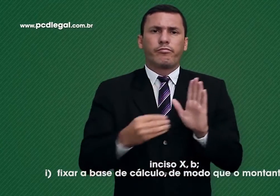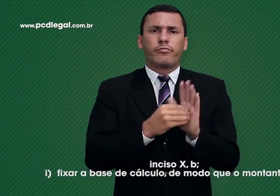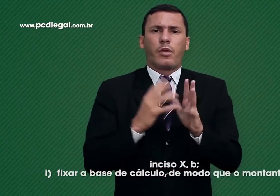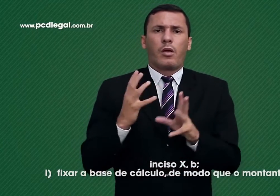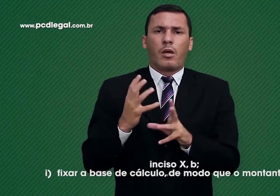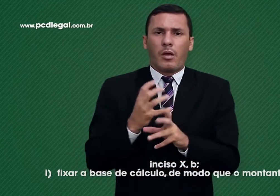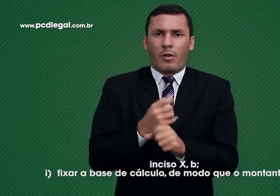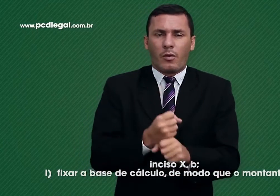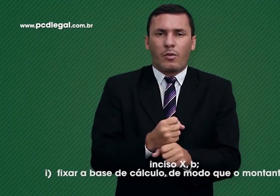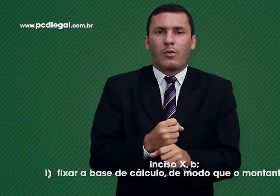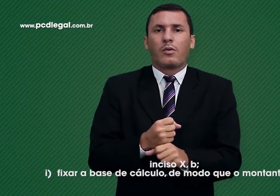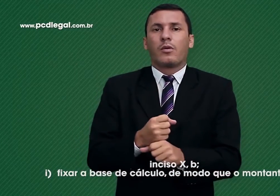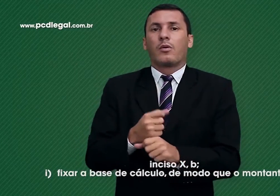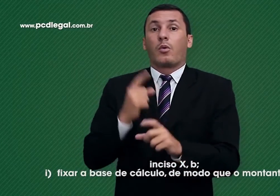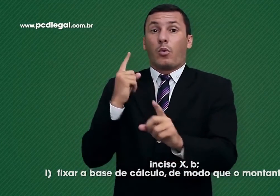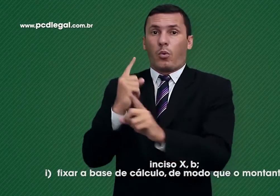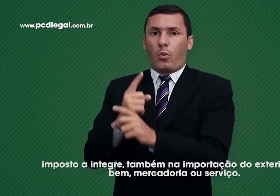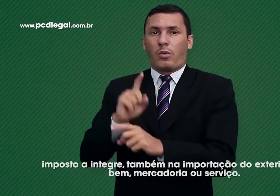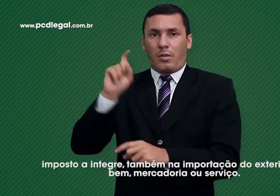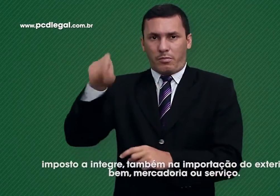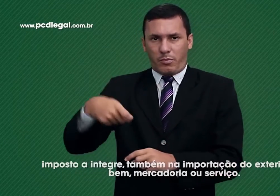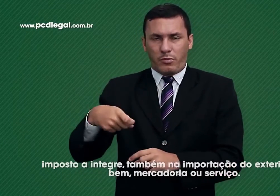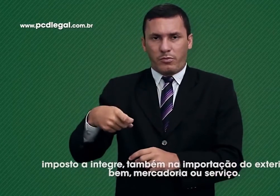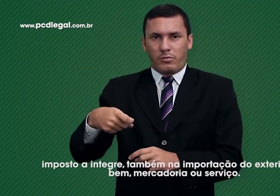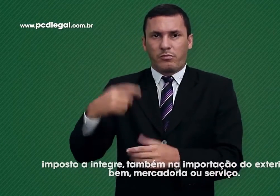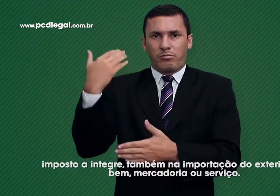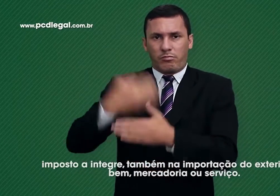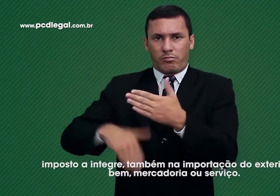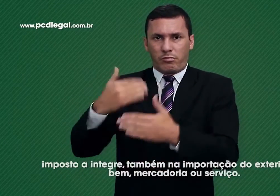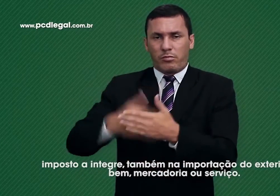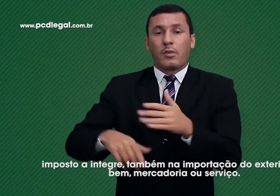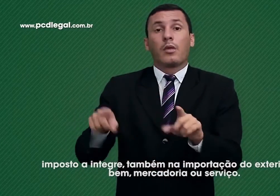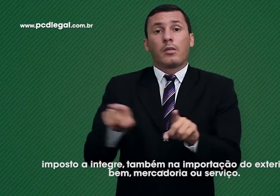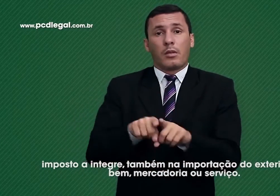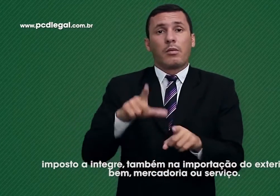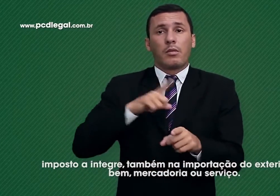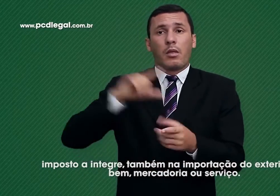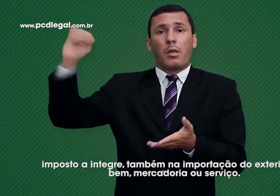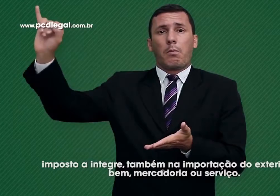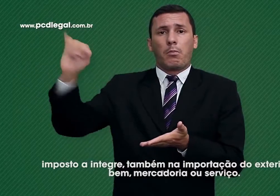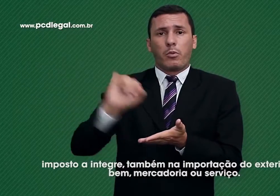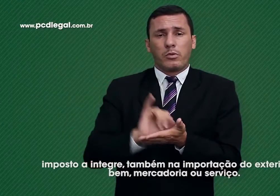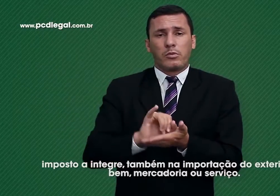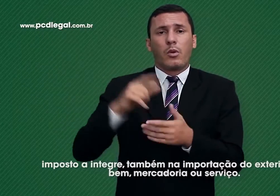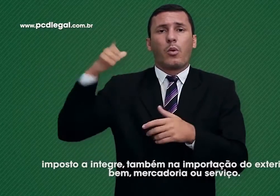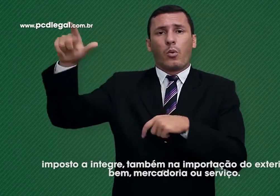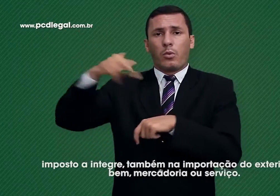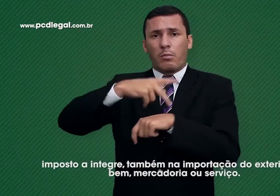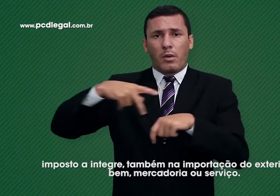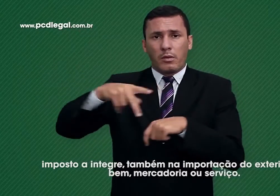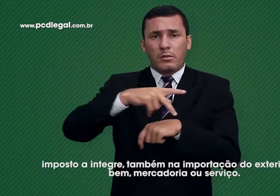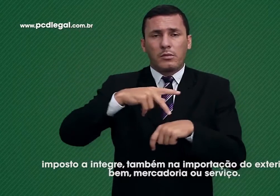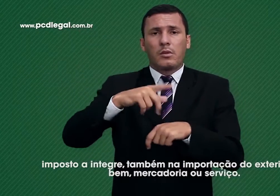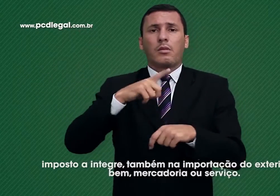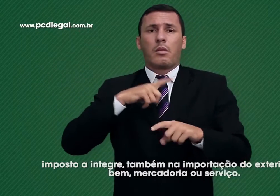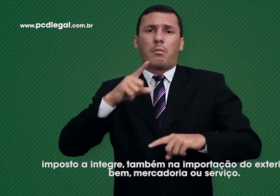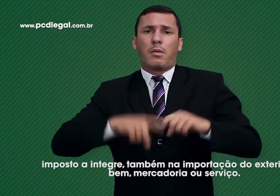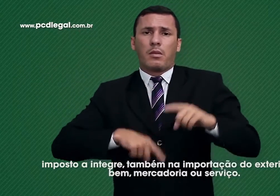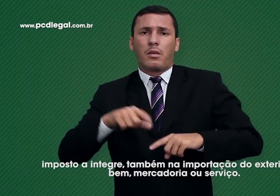Fixar a base de cálculo de modo que o montante do imposto a integre também na importação do exterior de